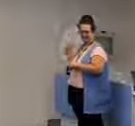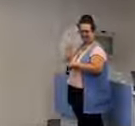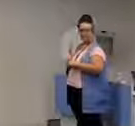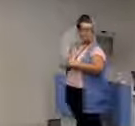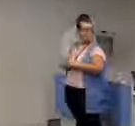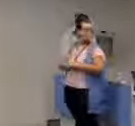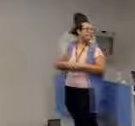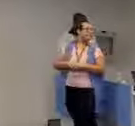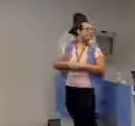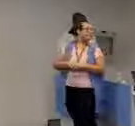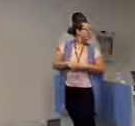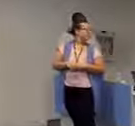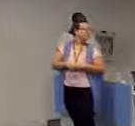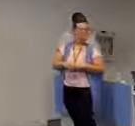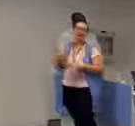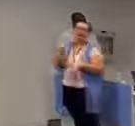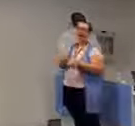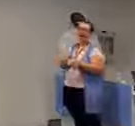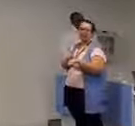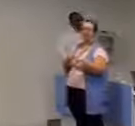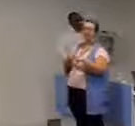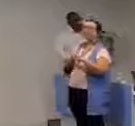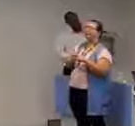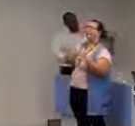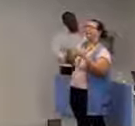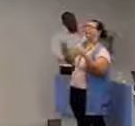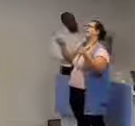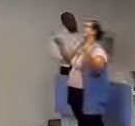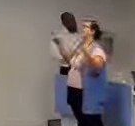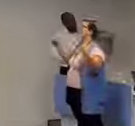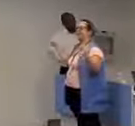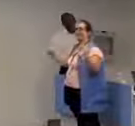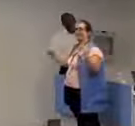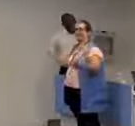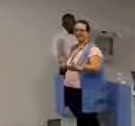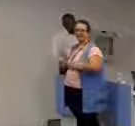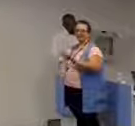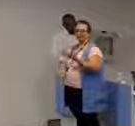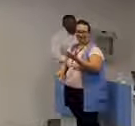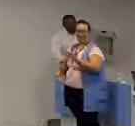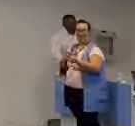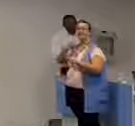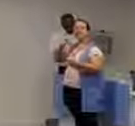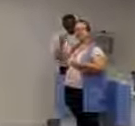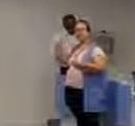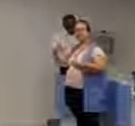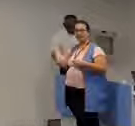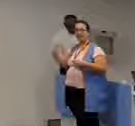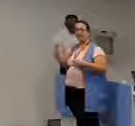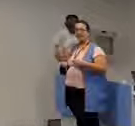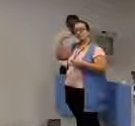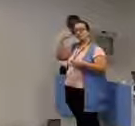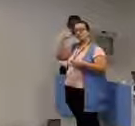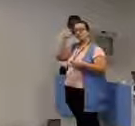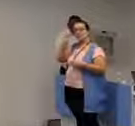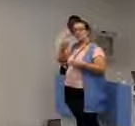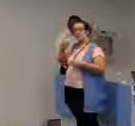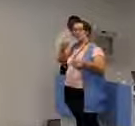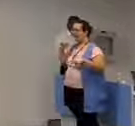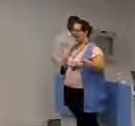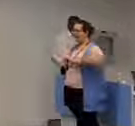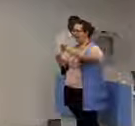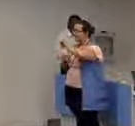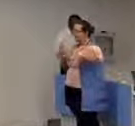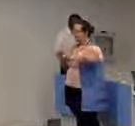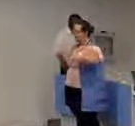Isso me levava a ter um tempo bastante elevado, ó, de projeto. Aí veio a segunda revolução